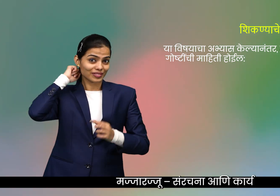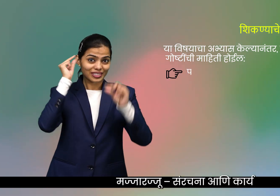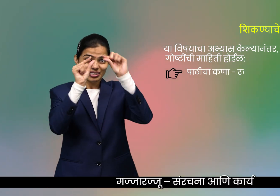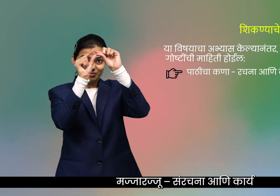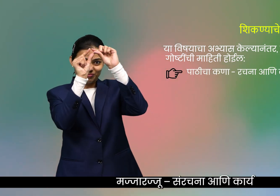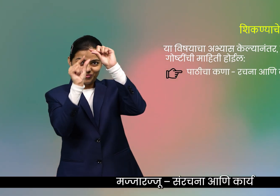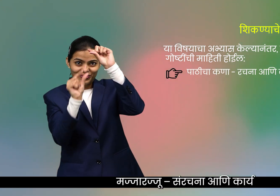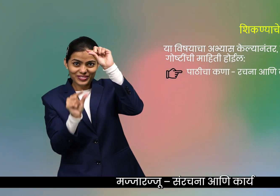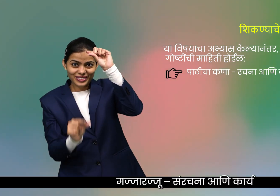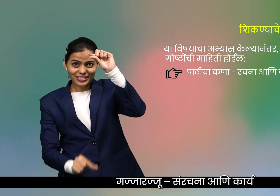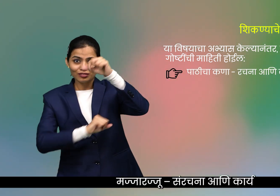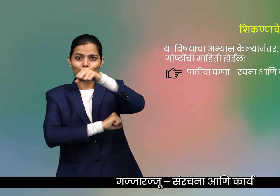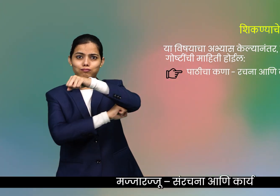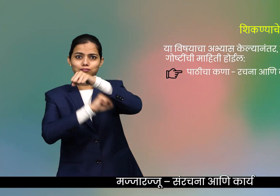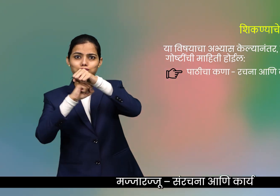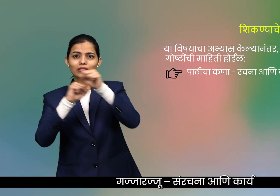मज्जारज्जू संरचना आणि कार्य,